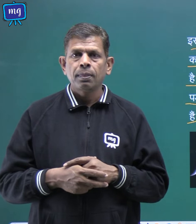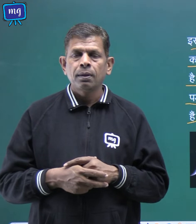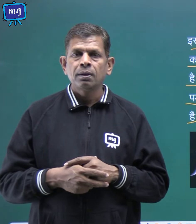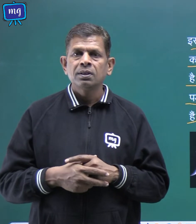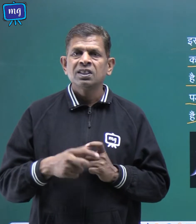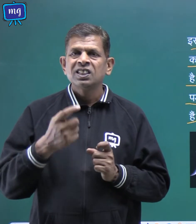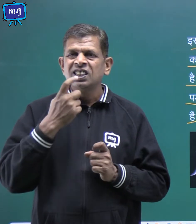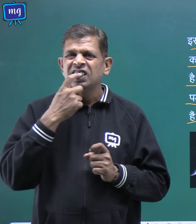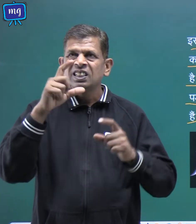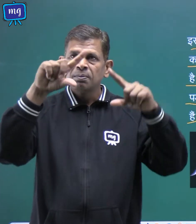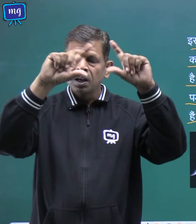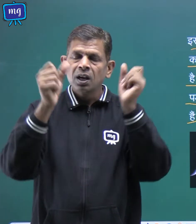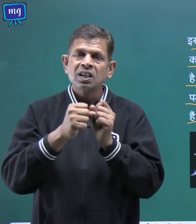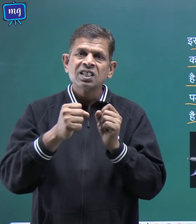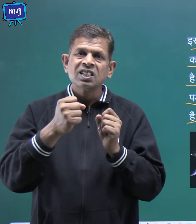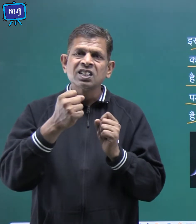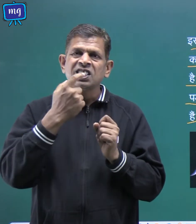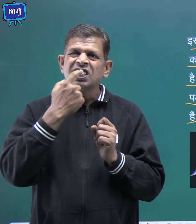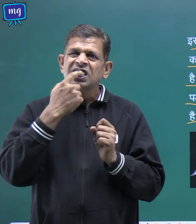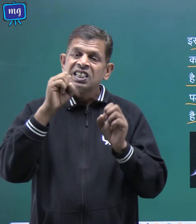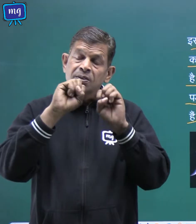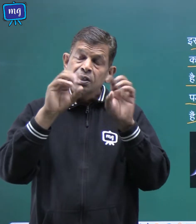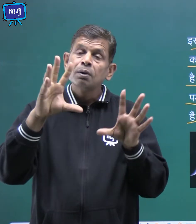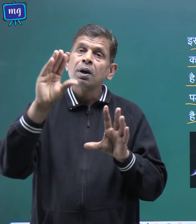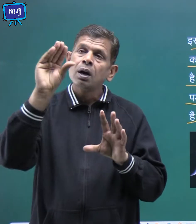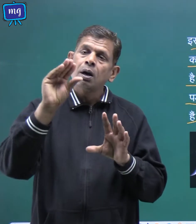चंद्रमा का चमकीला भाग कम होता जाता है